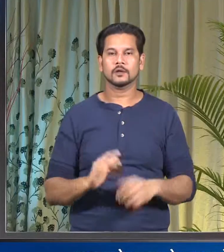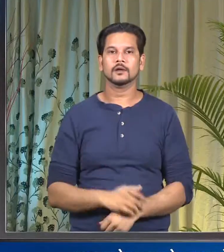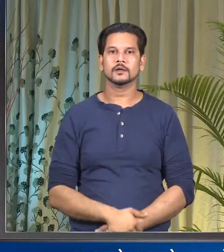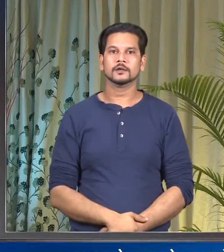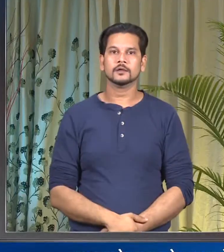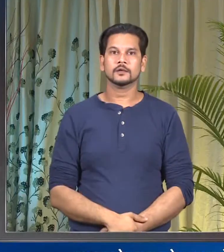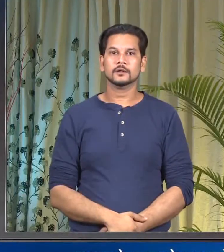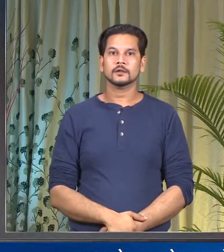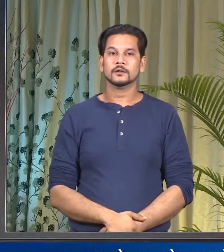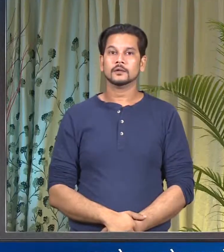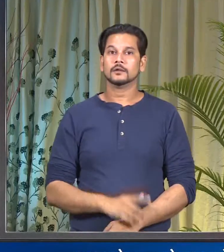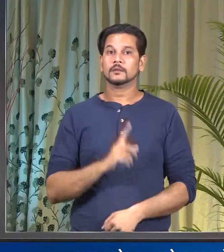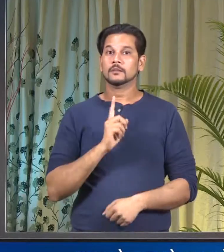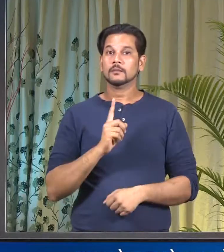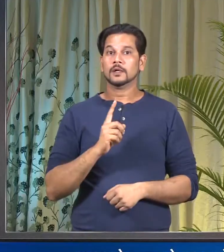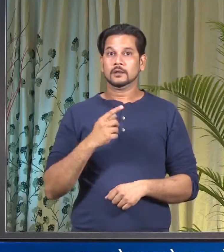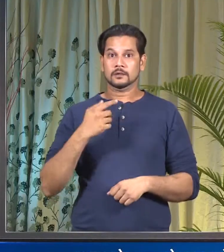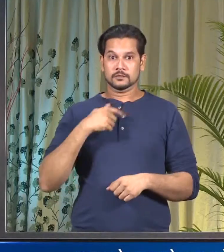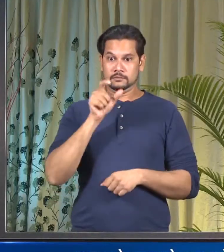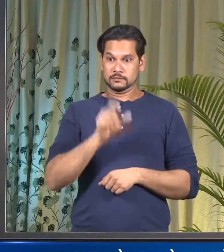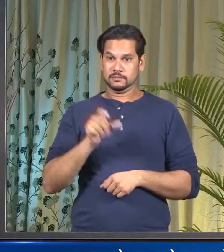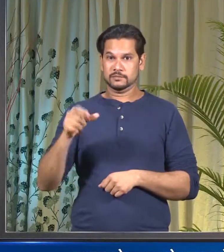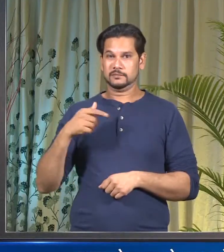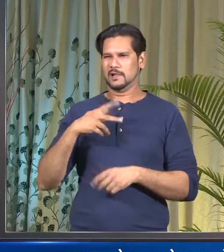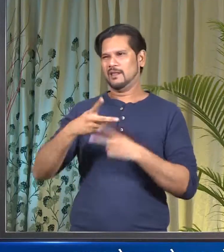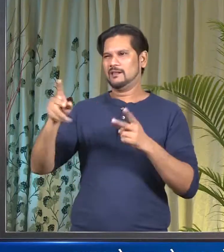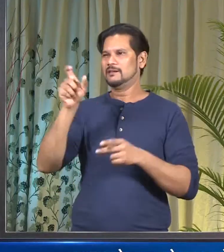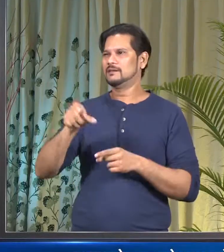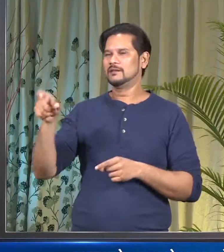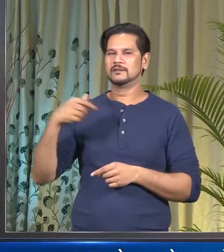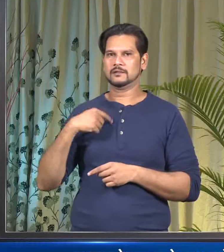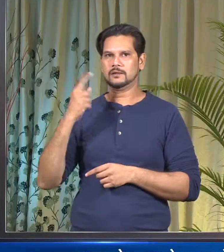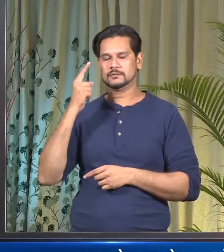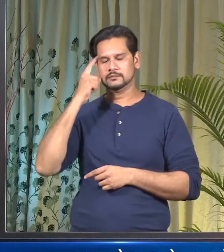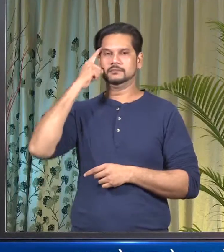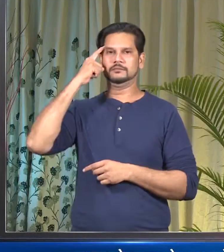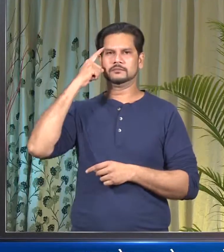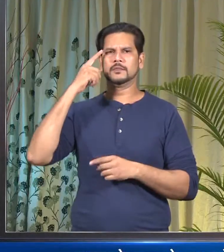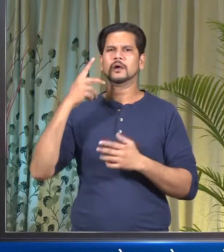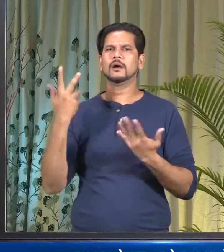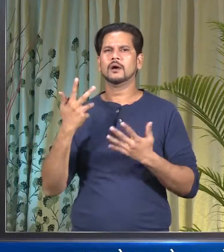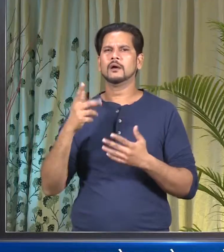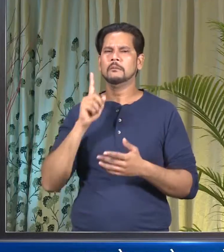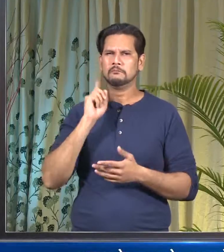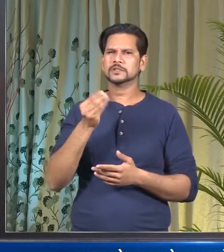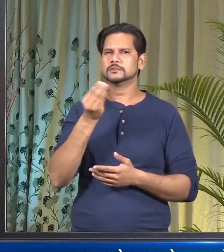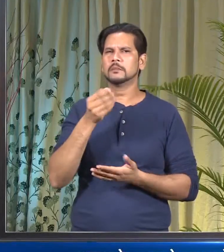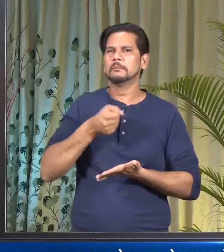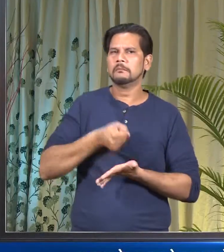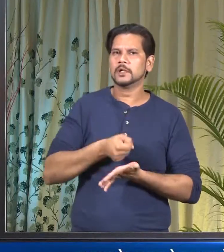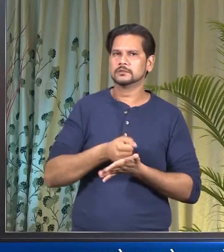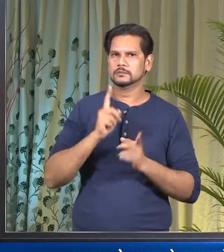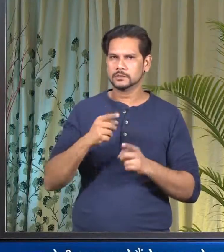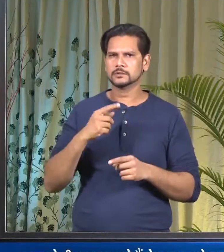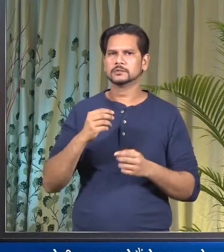लेकिन जिस तरह व्यक्ति को भी याद करते हैं तो ऐसे ही याद नहीं करते हैं कुछ आधार है याद करने के